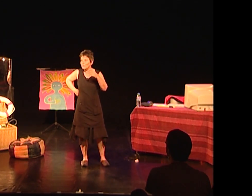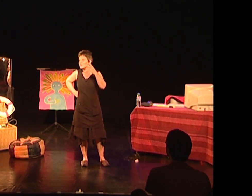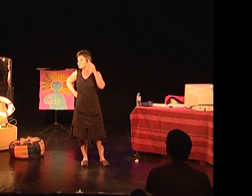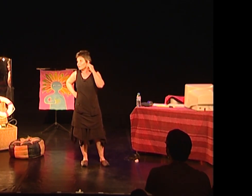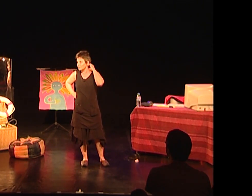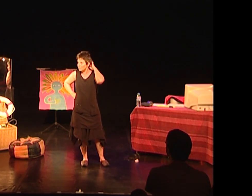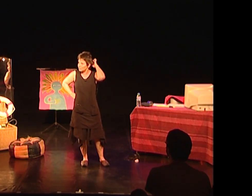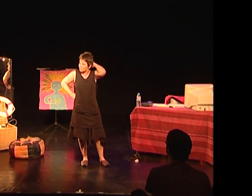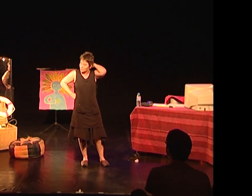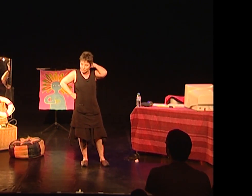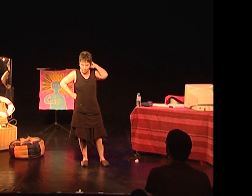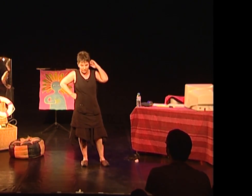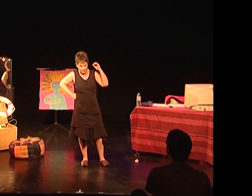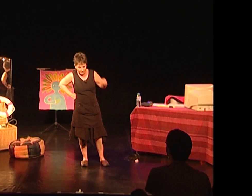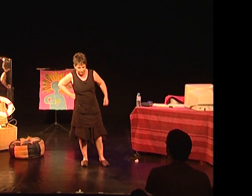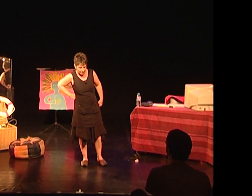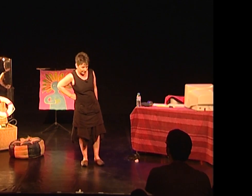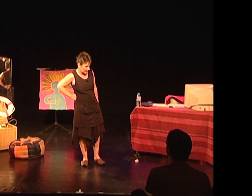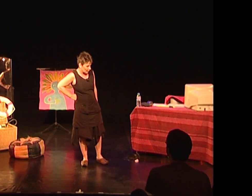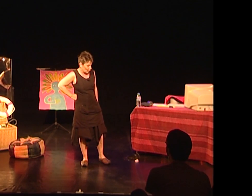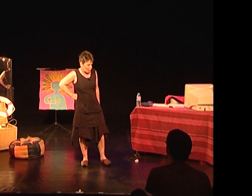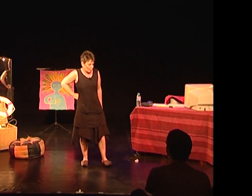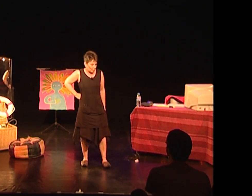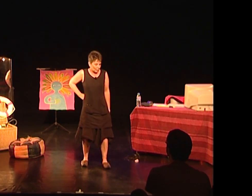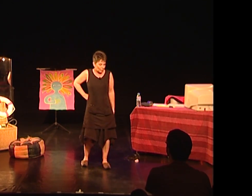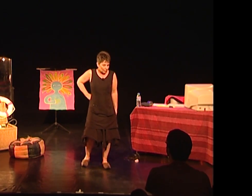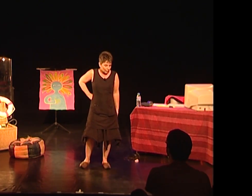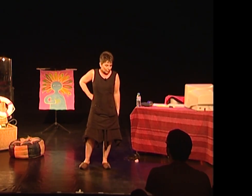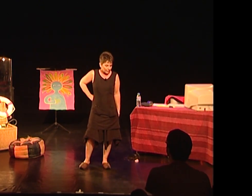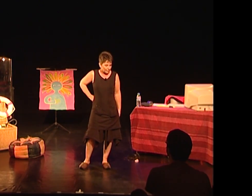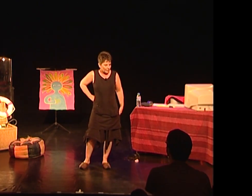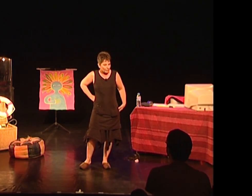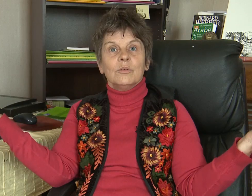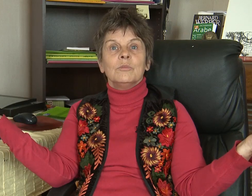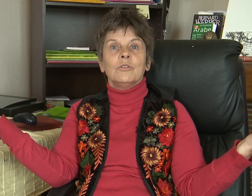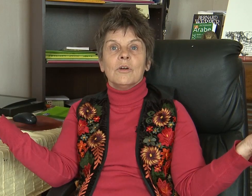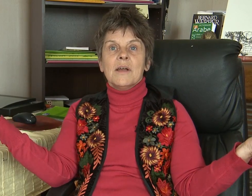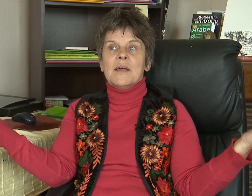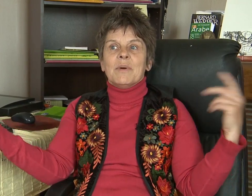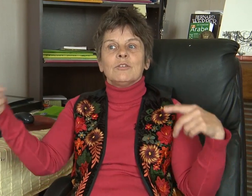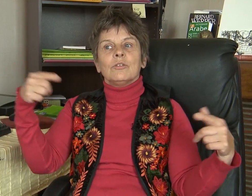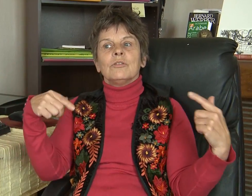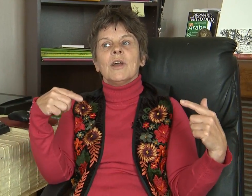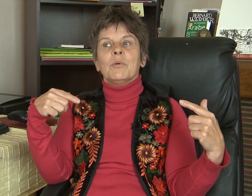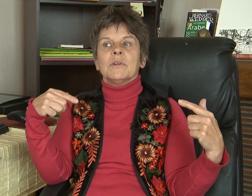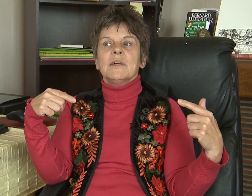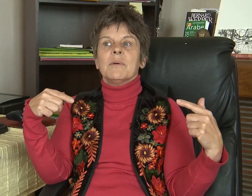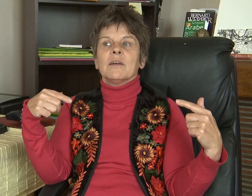force du message de Yaël, mais pas sa nature. La gesticulation me permet de toucher vraiment un grand nombre de gens, parce que je vais aborder, par